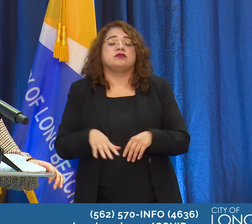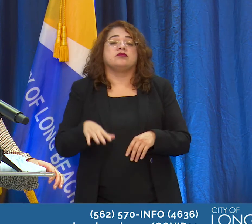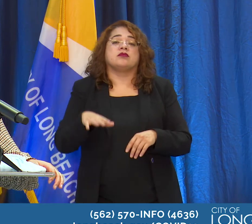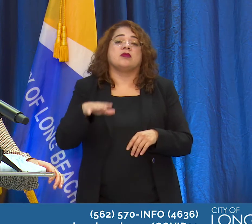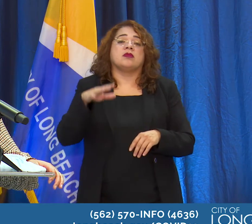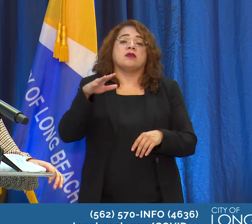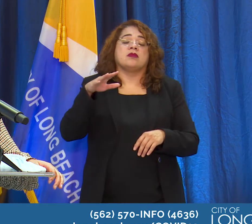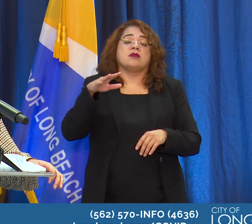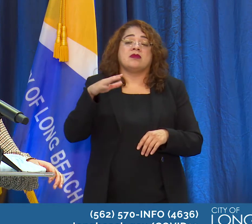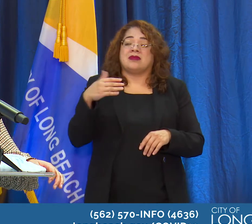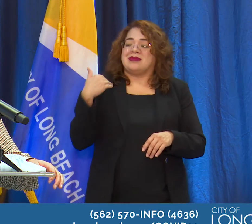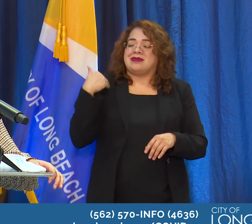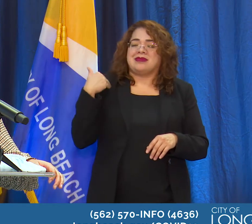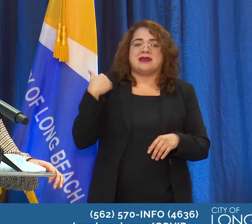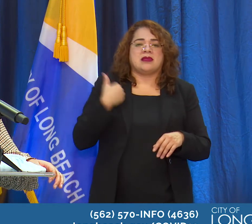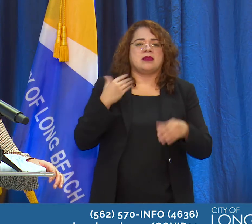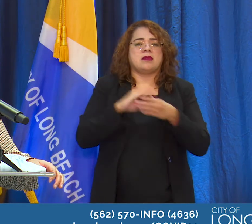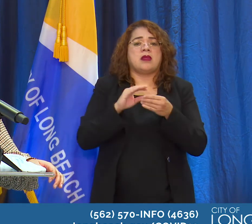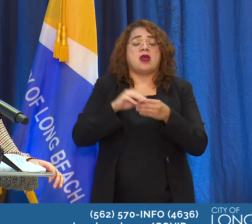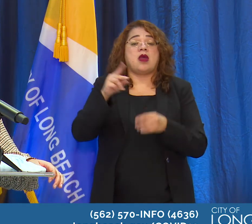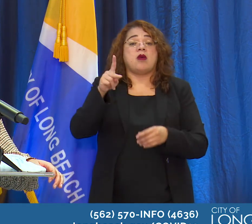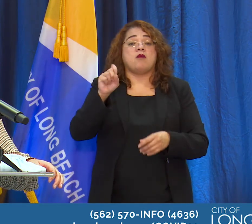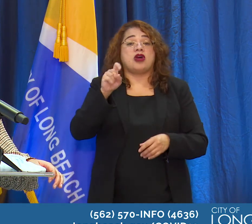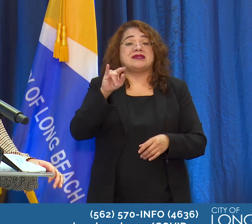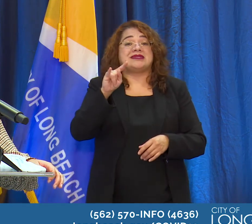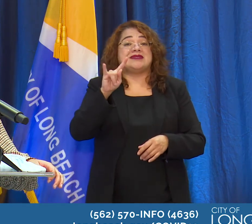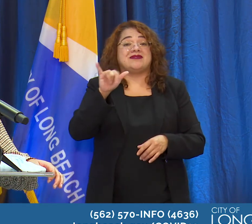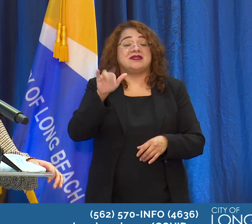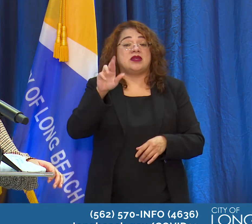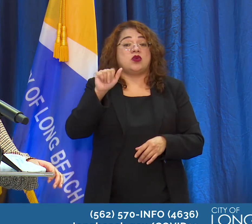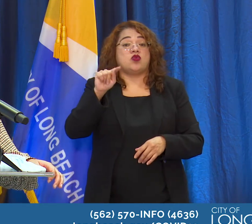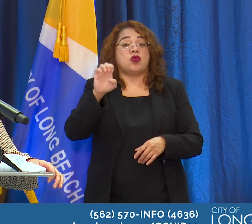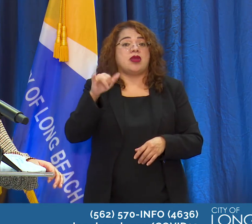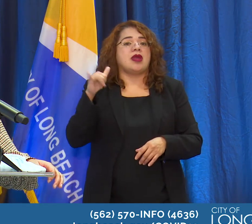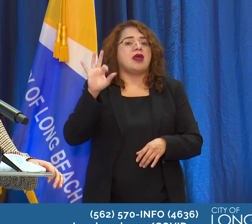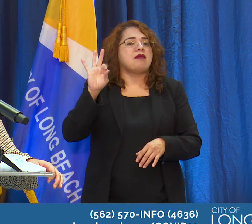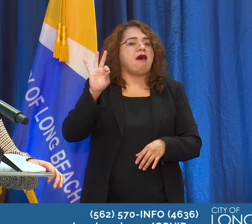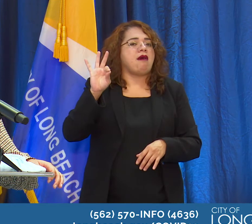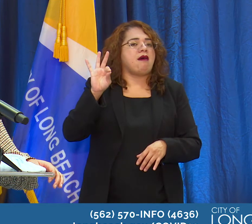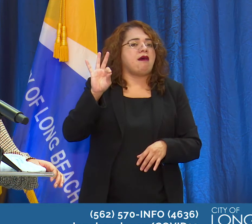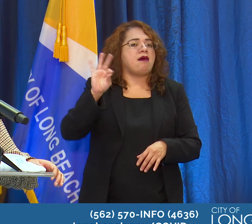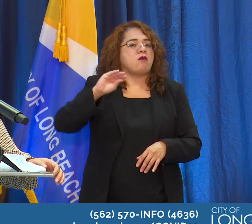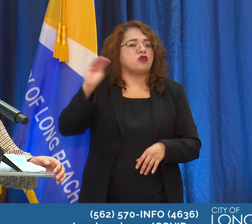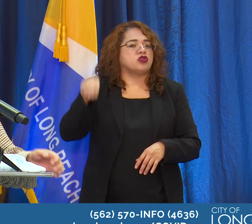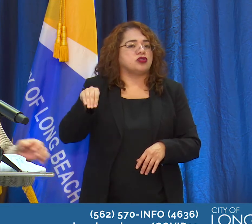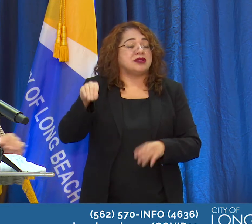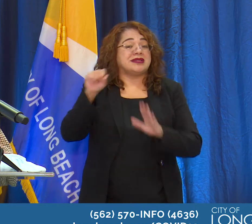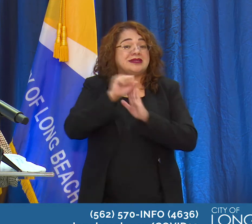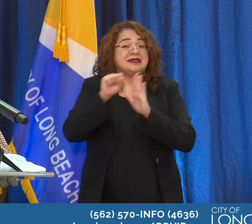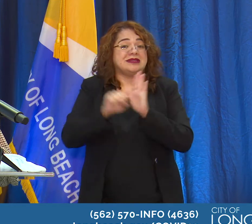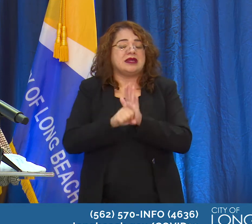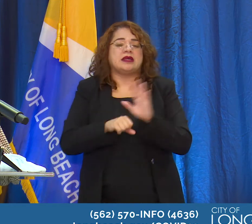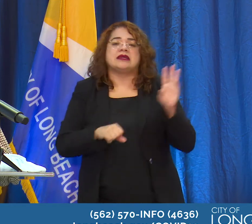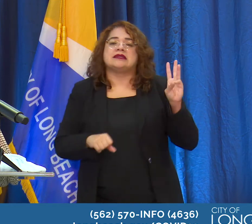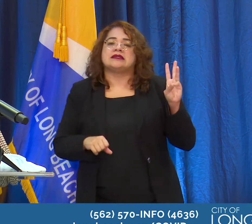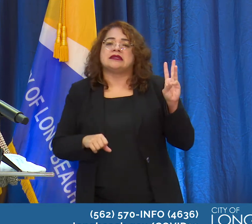También, como mencioné anteriormente, la positividad de casos, estamos a 9% y en el estado está a